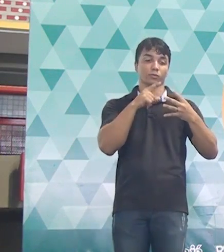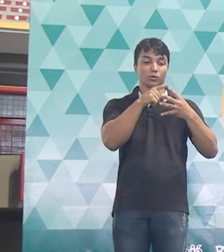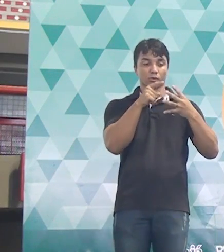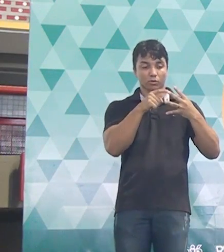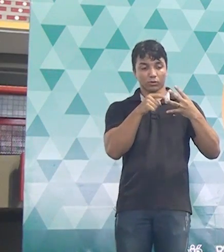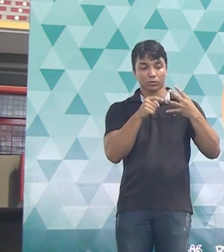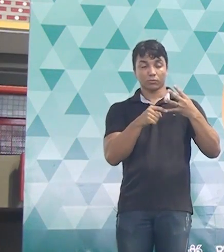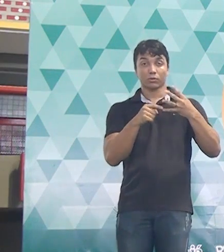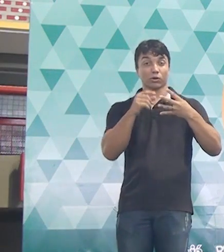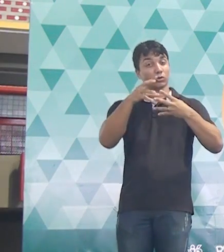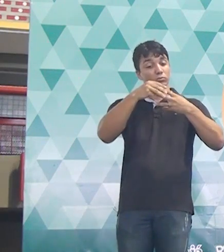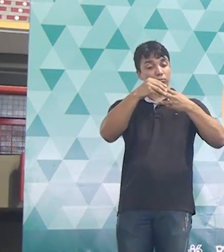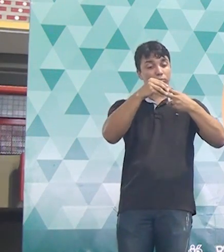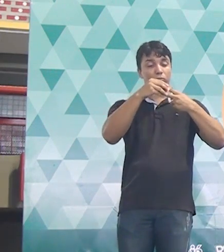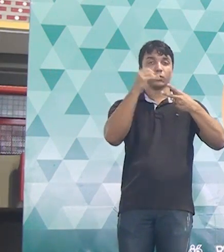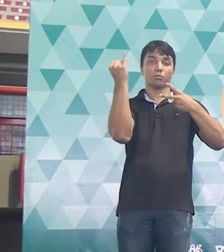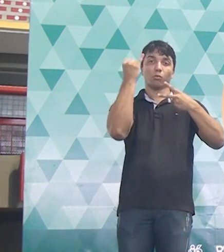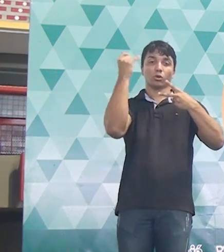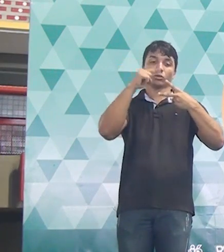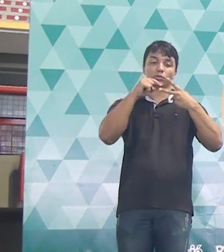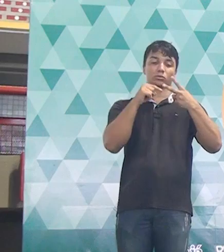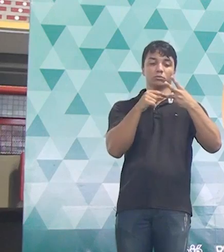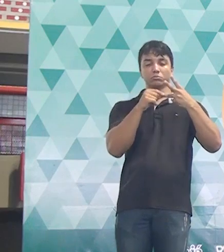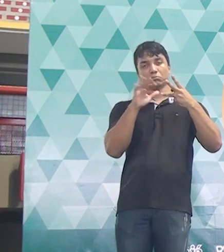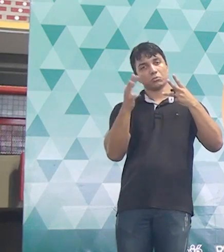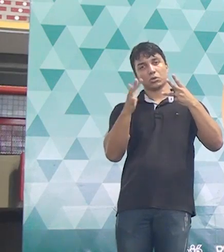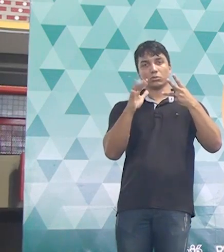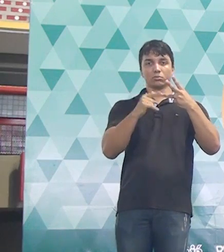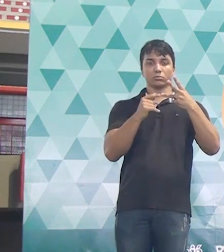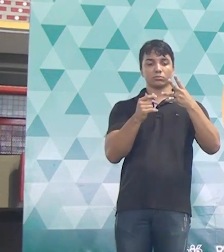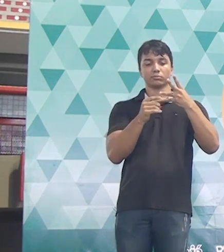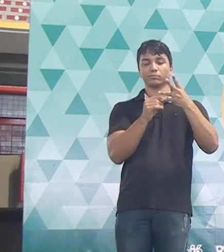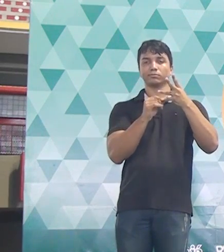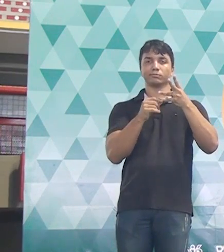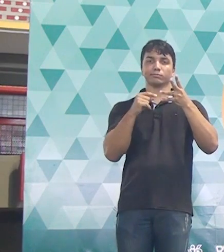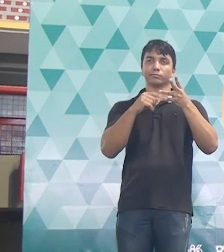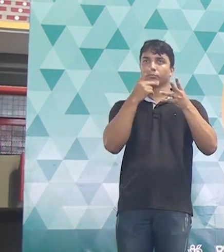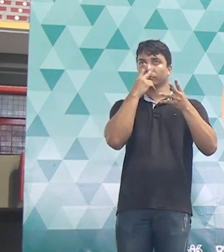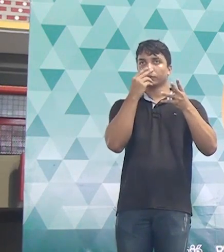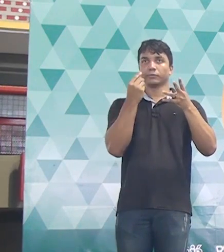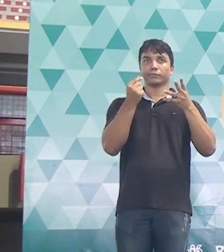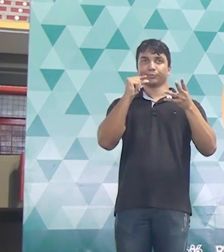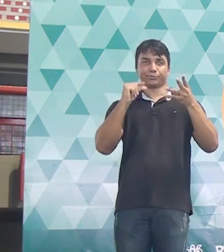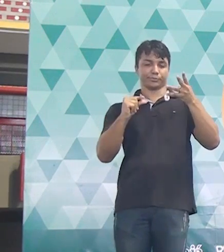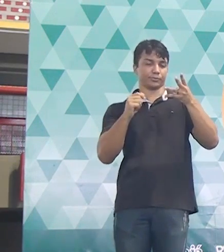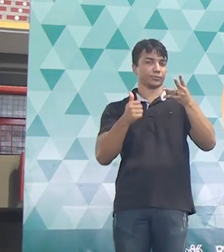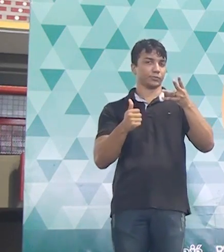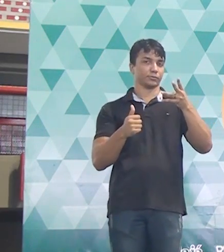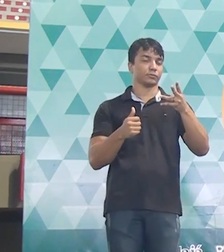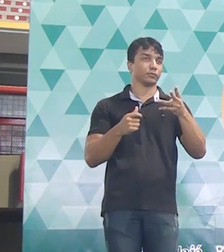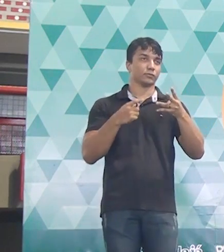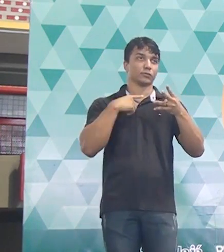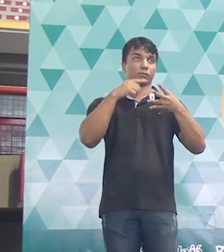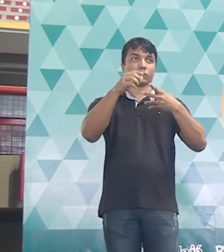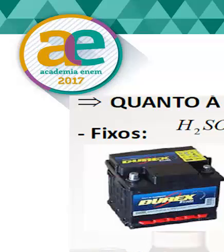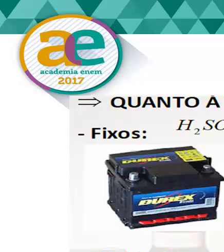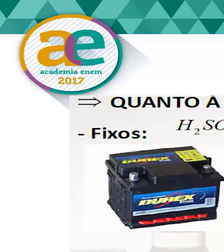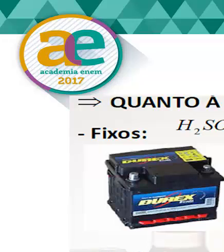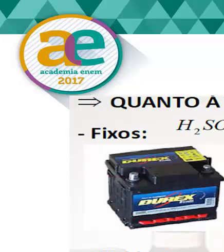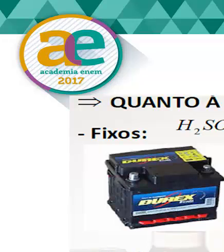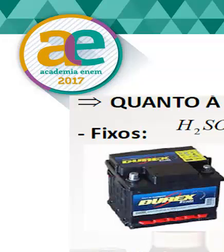2 que são muito importantes, um mais ou menos e o outro praticamente importância nenhuma. Primeiro ácido